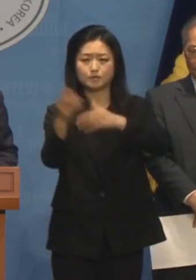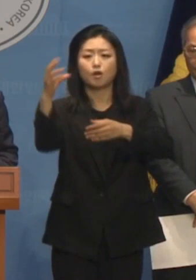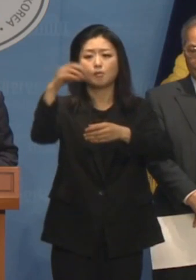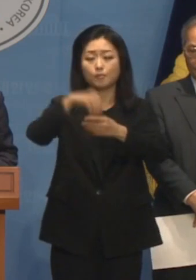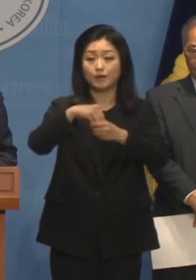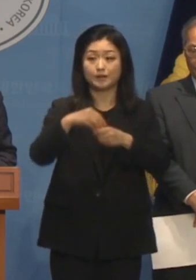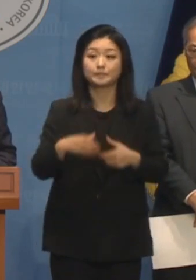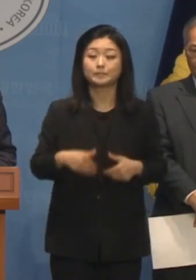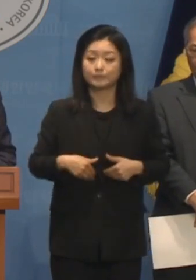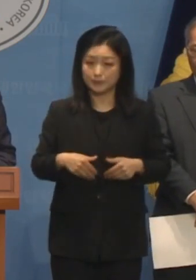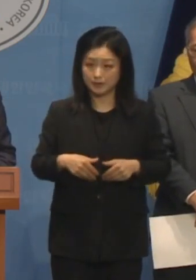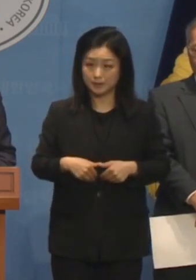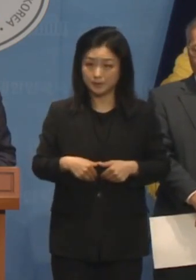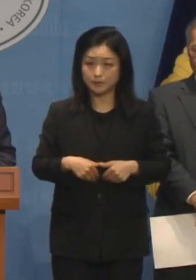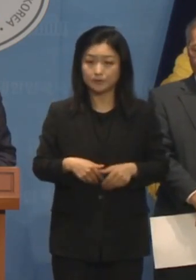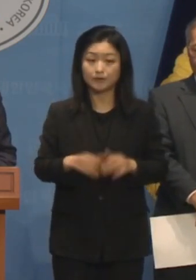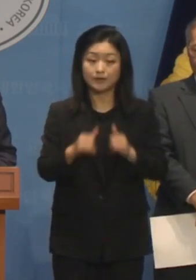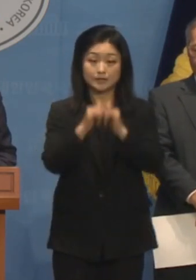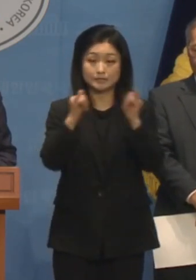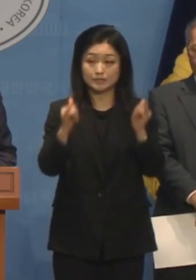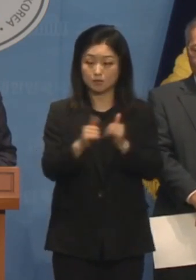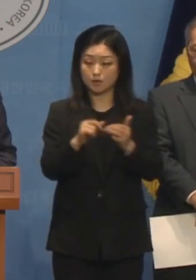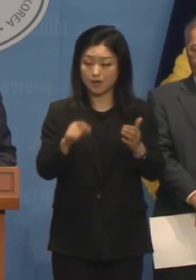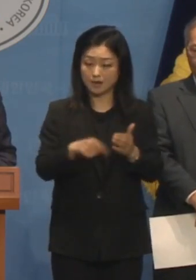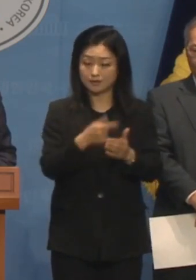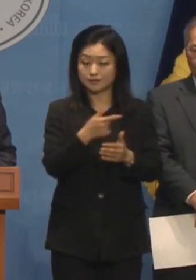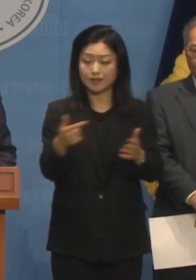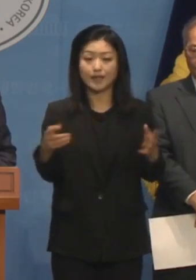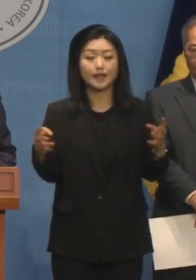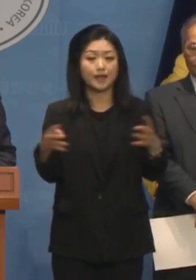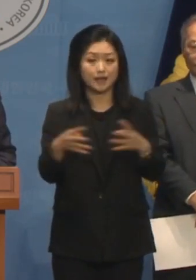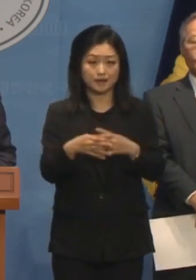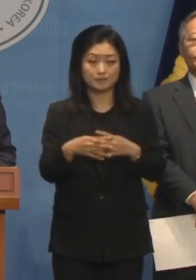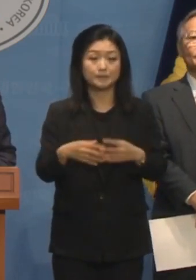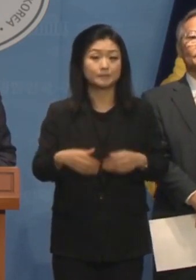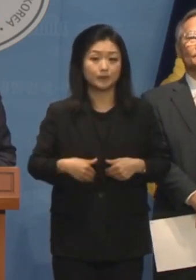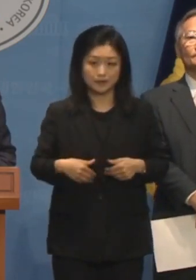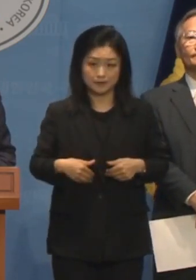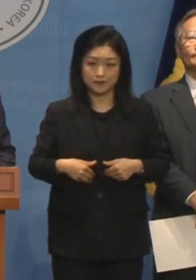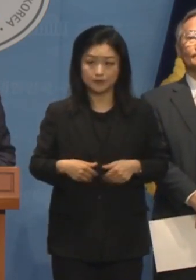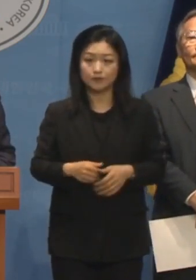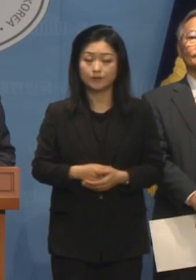있겠습니다. 그만큼 사회적 합의가 굉장히 필요한데요.